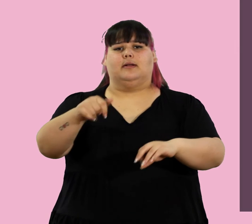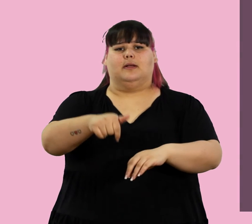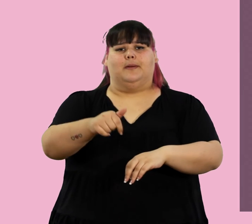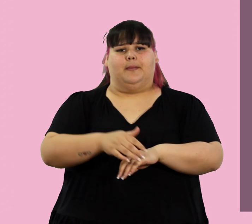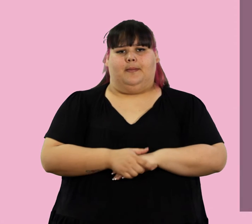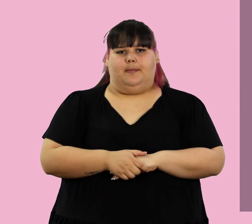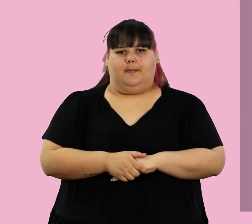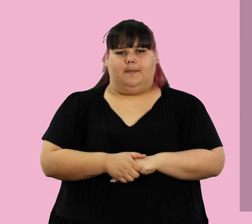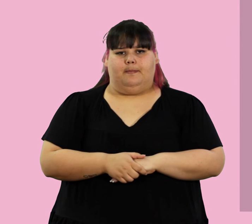momento.